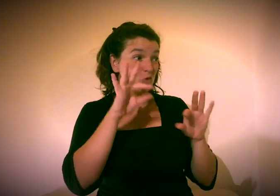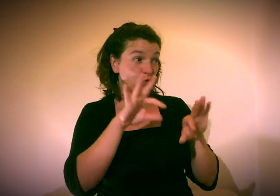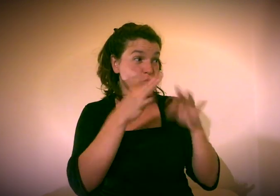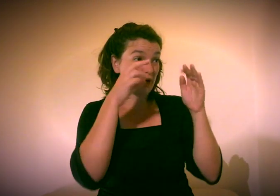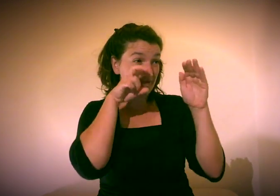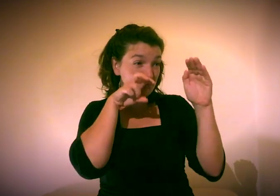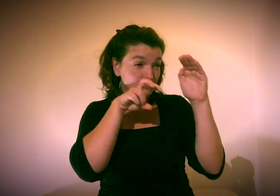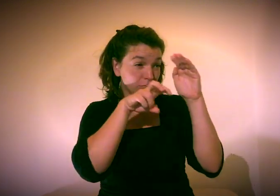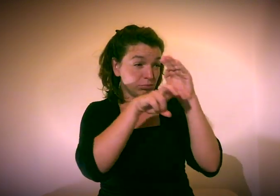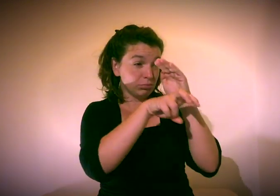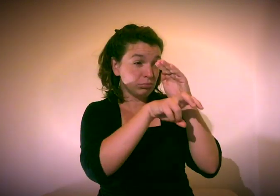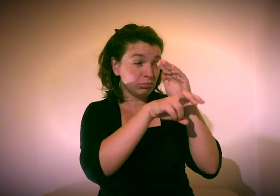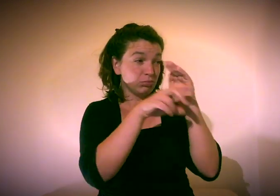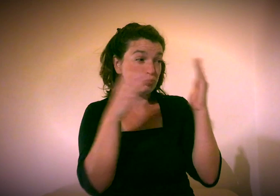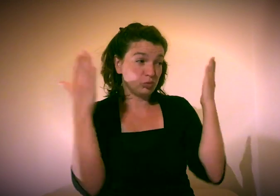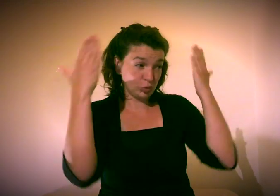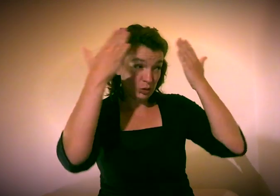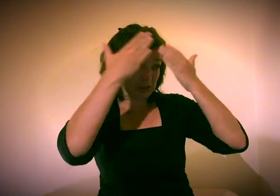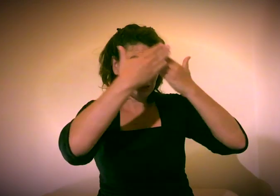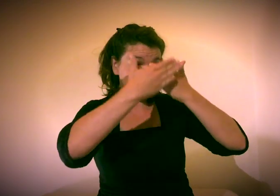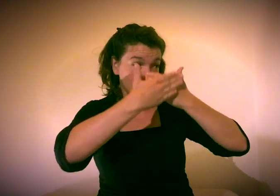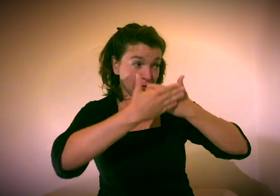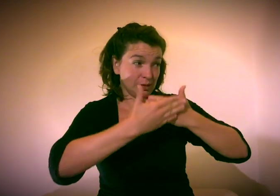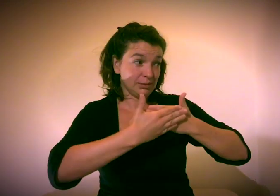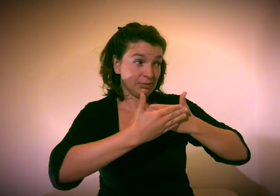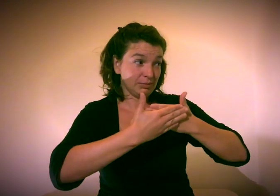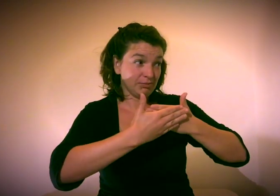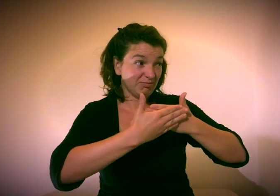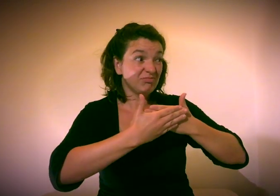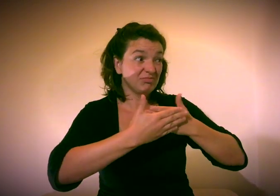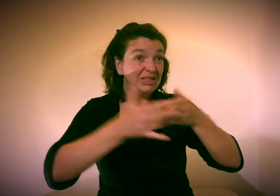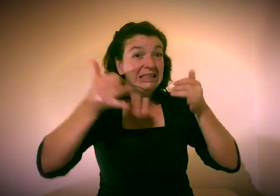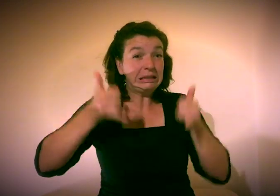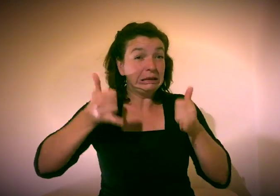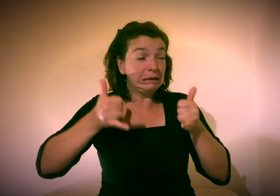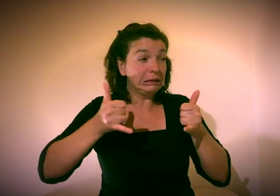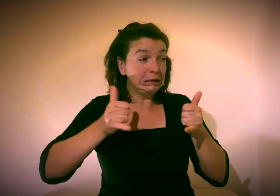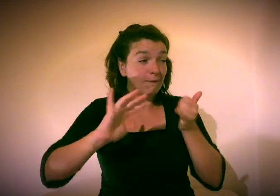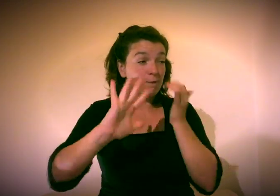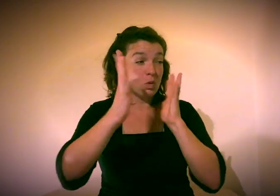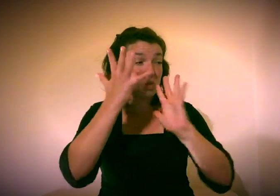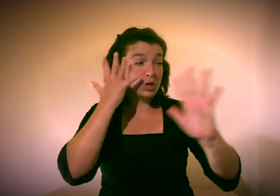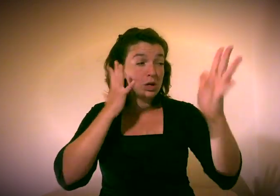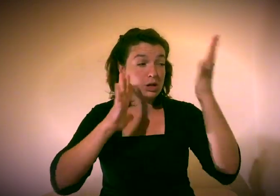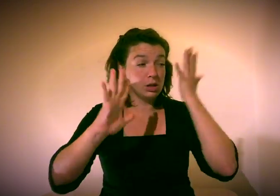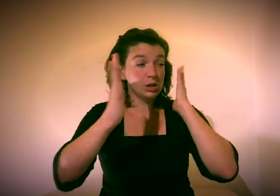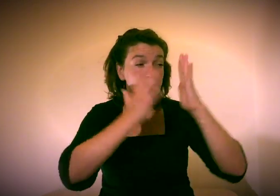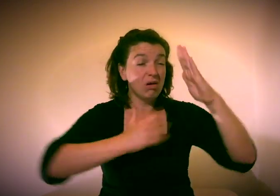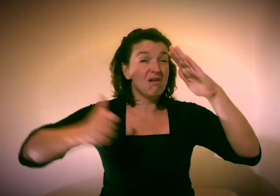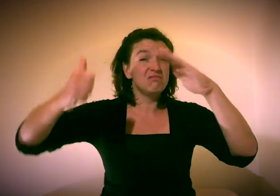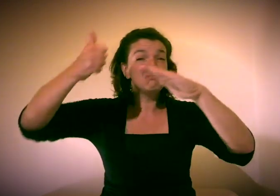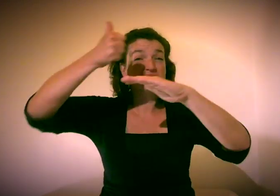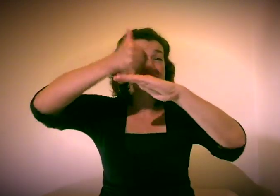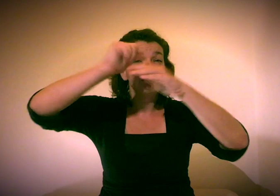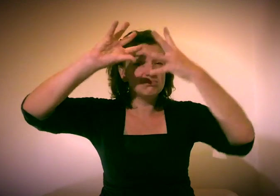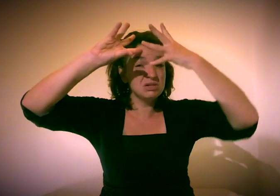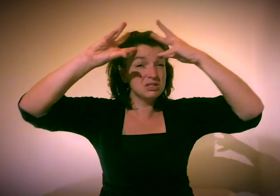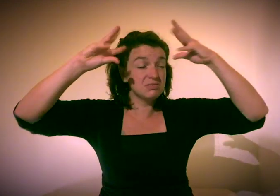« Il faut s'abriter pour la nuit, » répondit Chien Bleu. « Il ne faut pas réveiller l'esprit des bois. Demain,